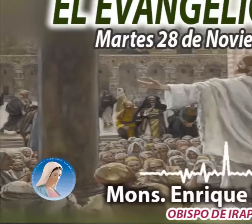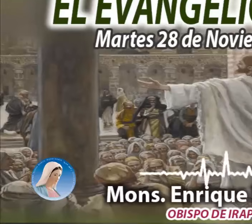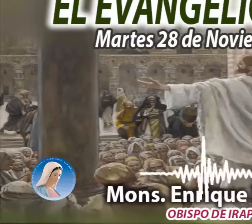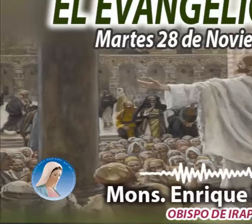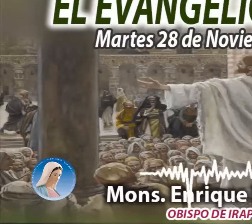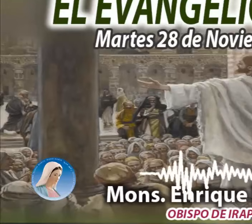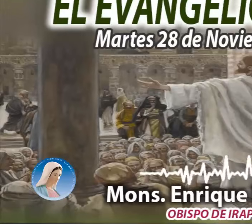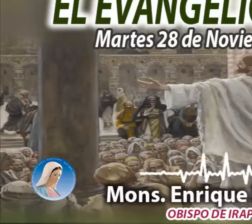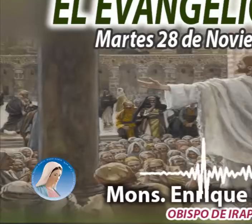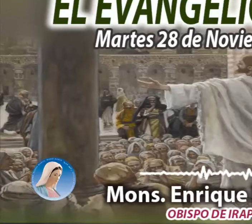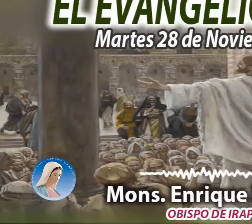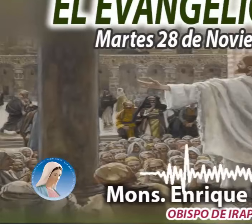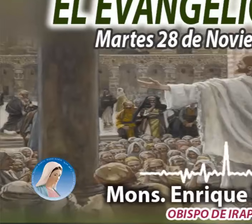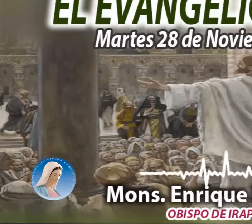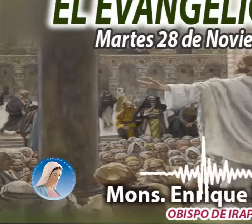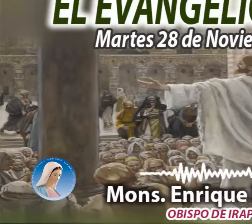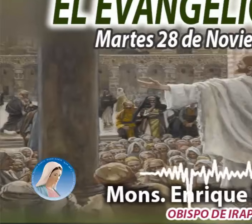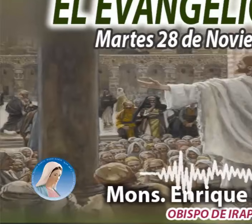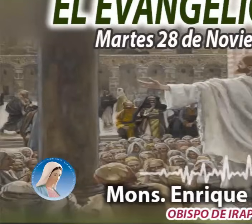de esperanza.